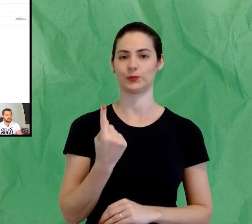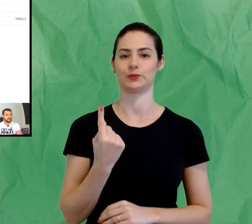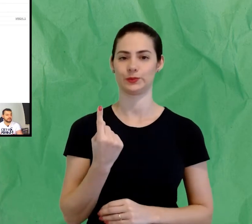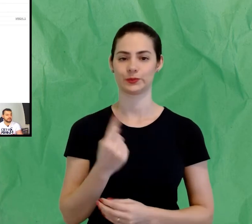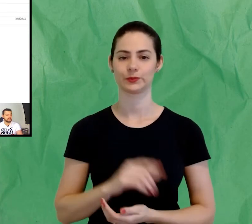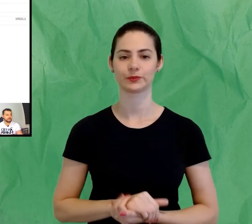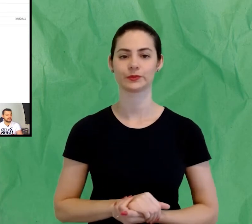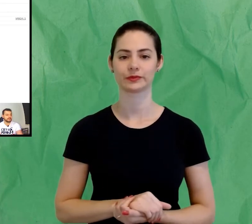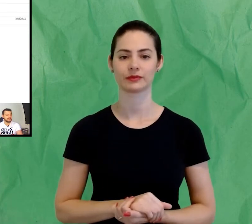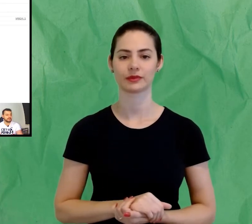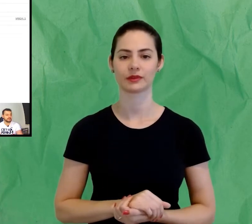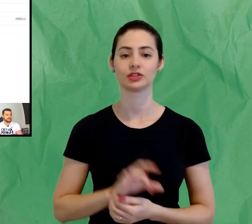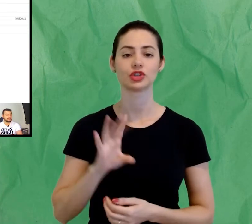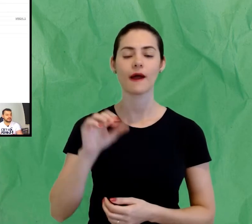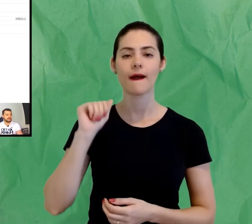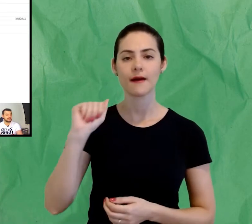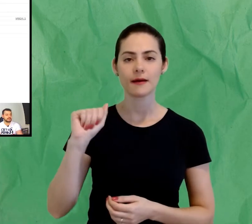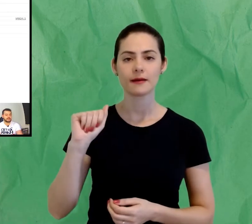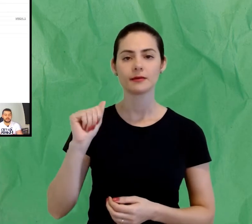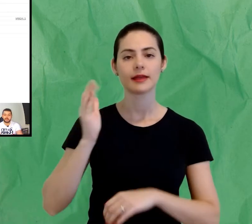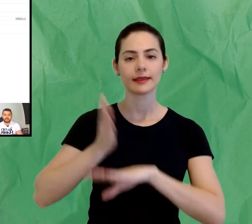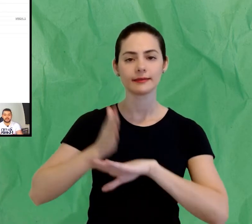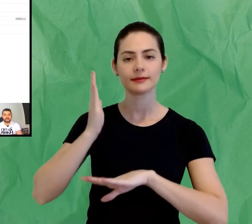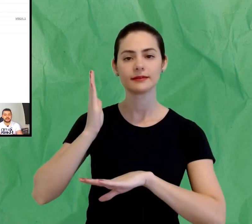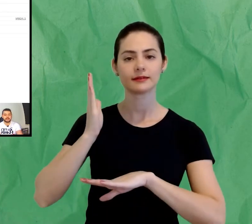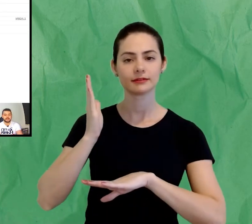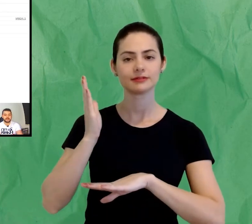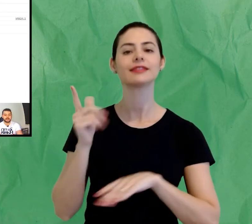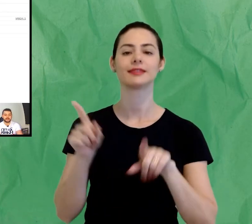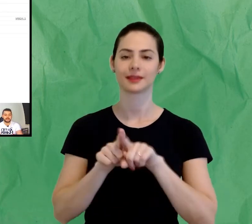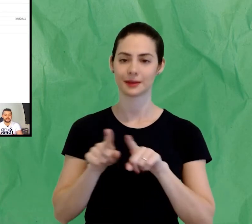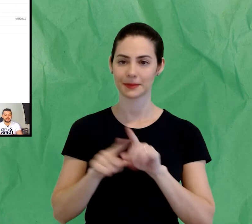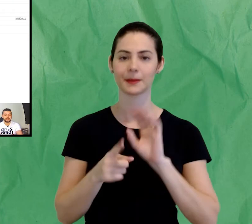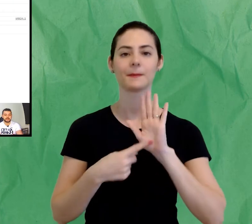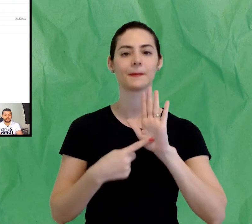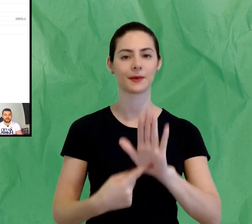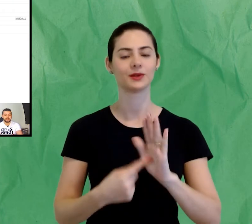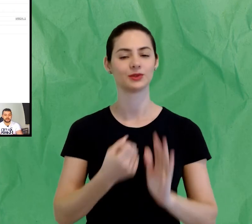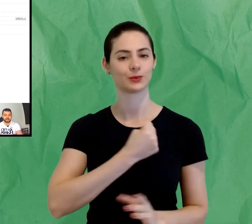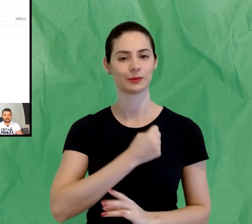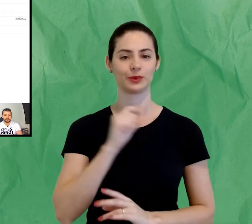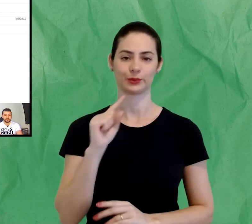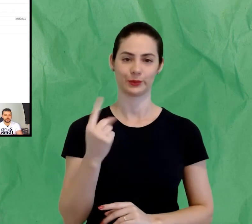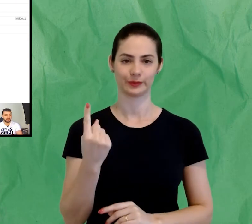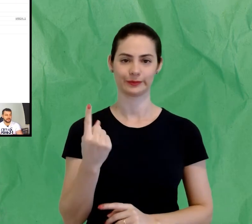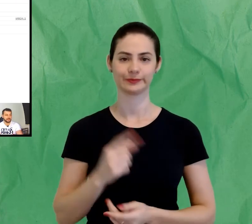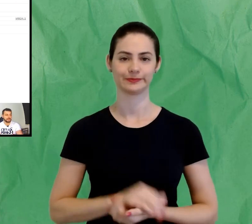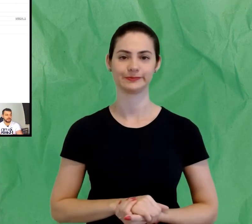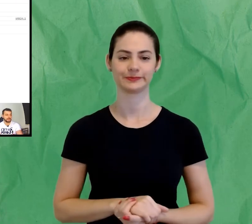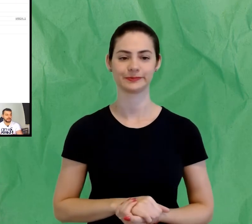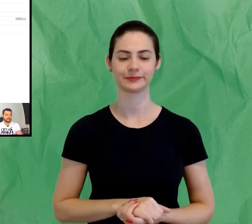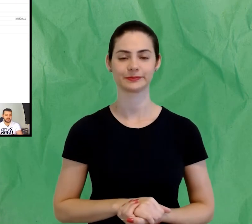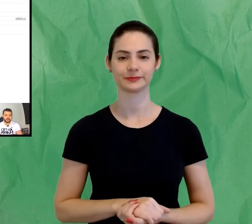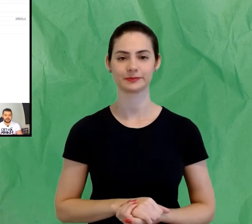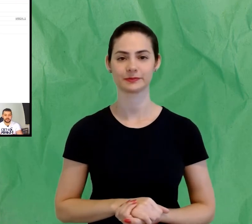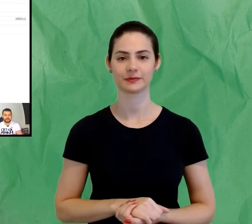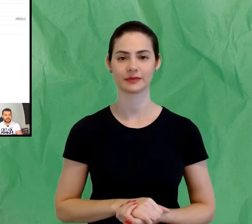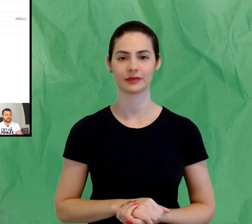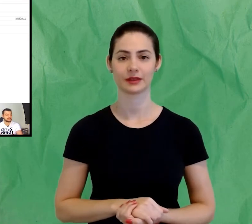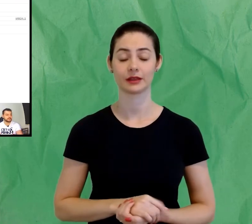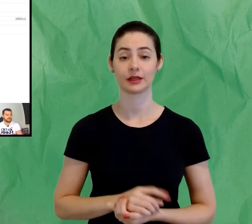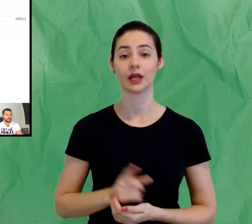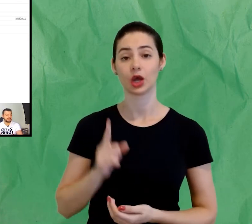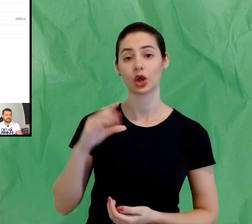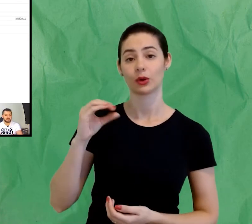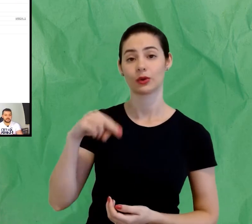Se eu aperto apenas a e dou um enter, ele também mostra ali o valor 1, certo? Então aqui no console a